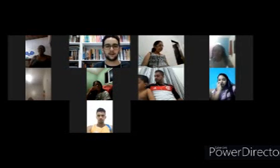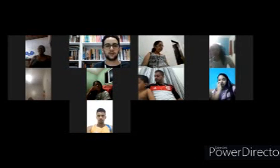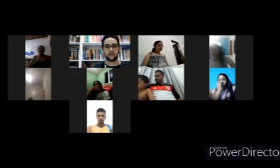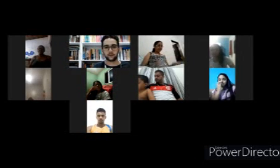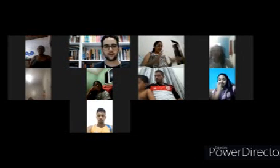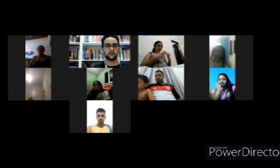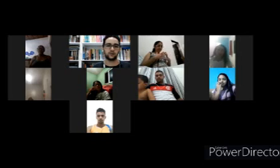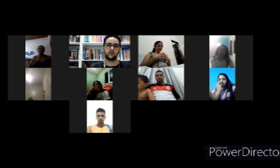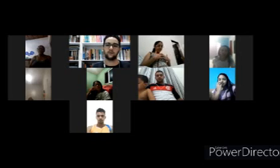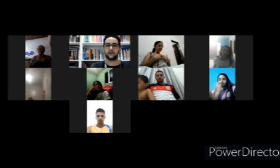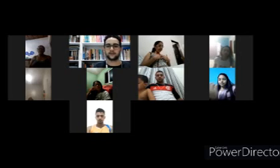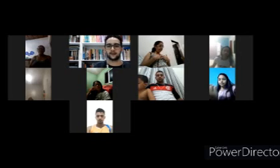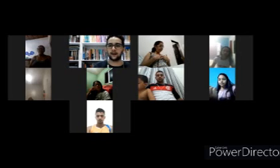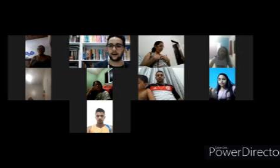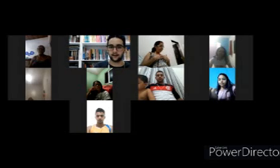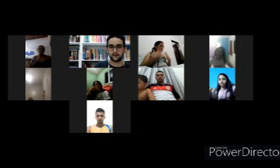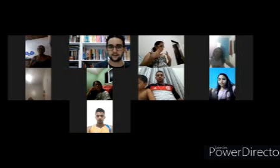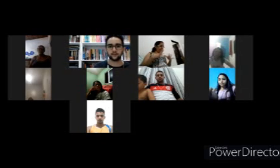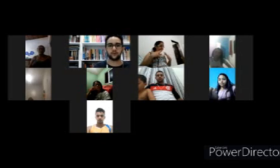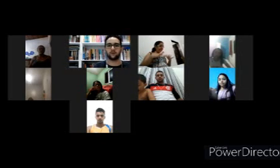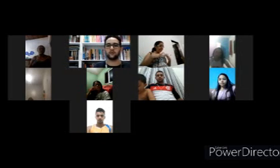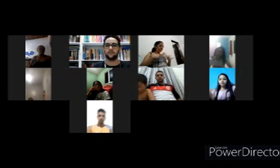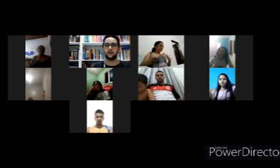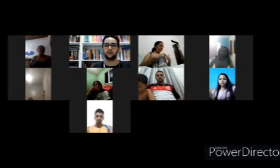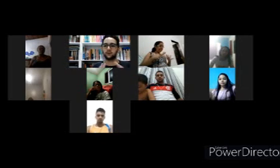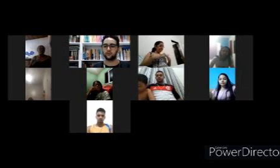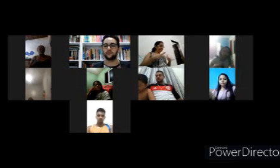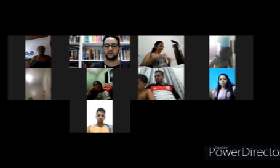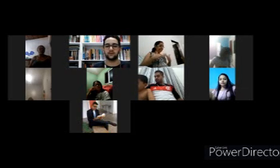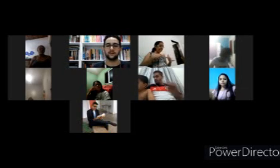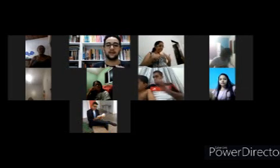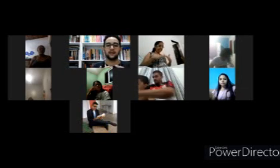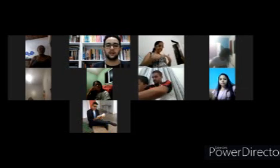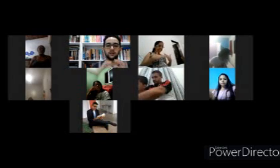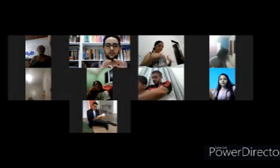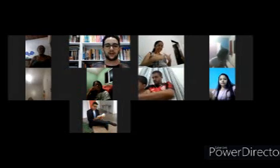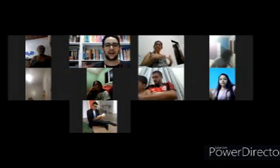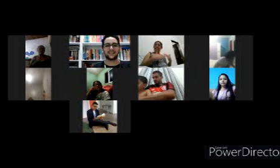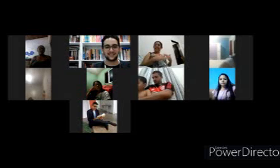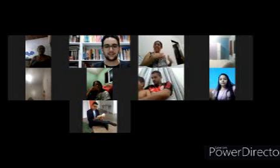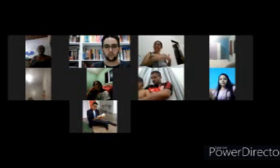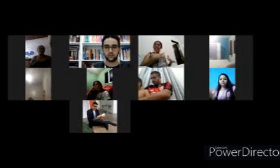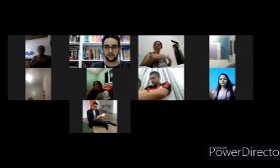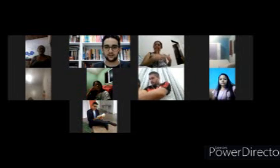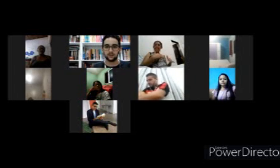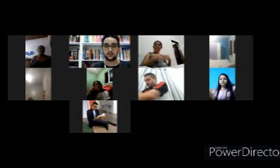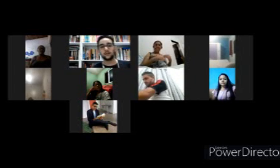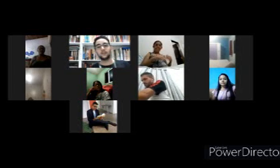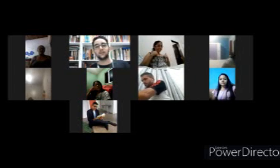três temáticas, a gente não vai mais treinar elas, porque eu já imagino que todos vocês estejam craques em todas elas.